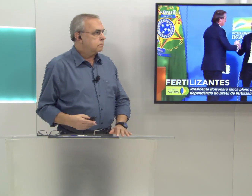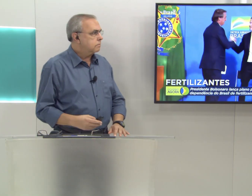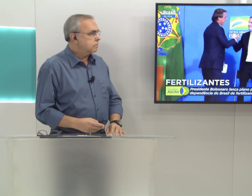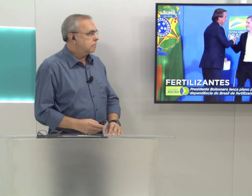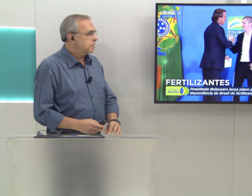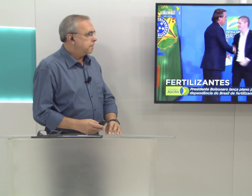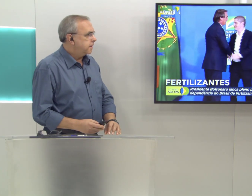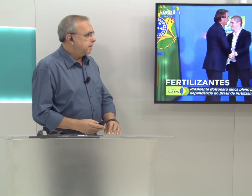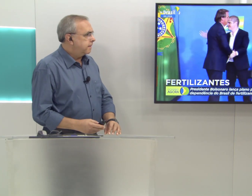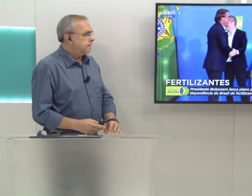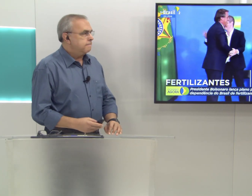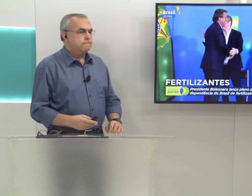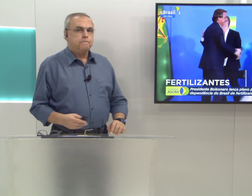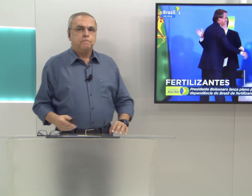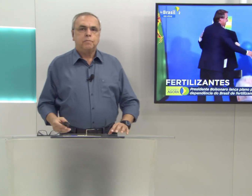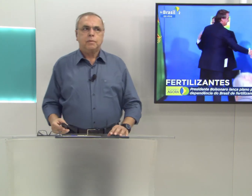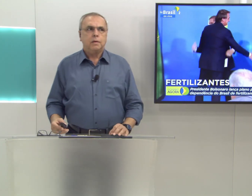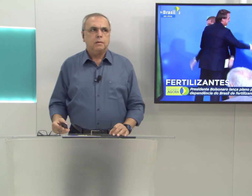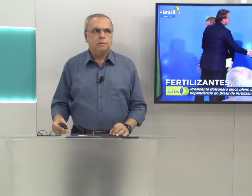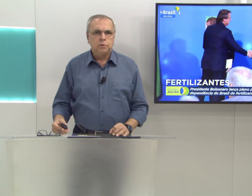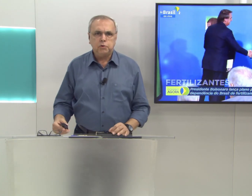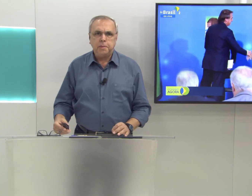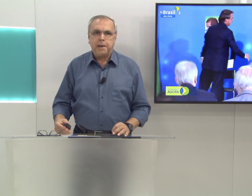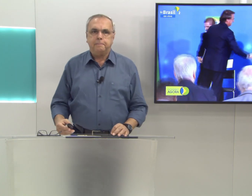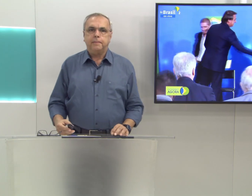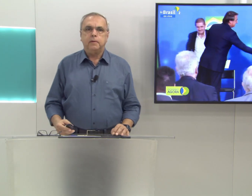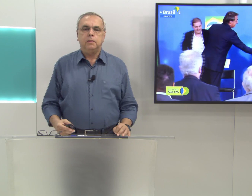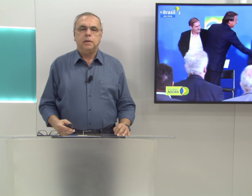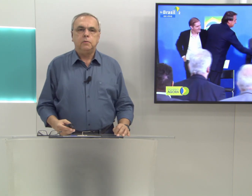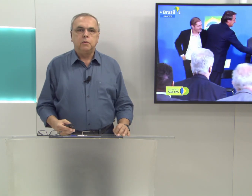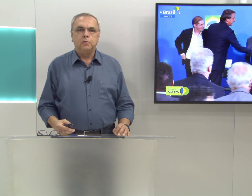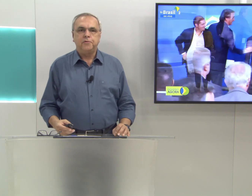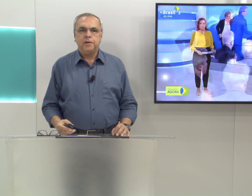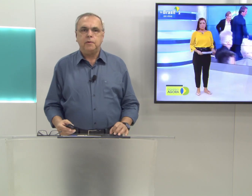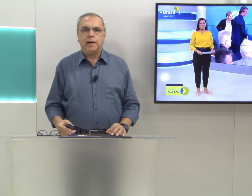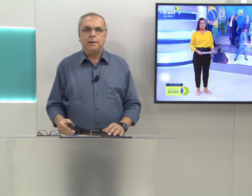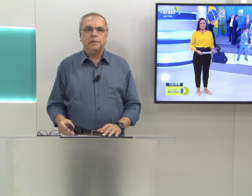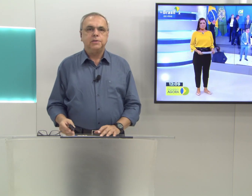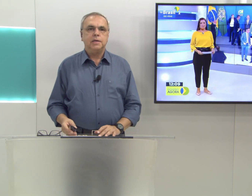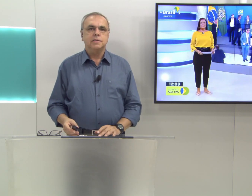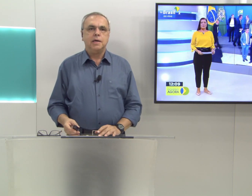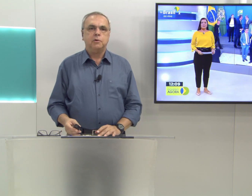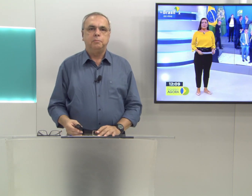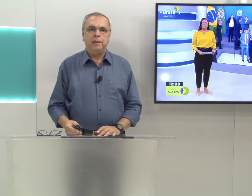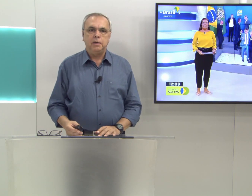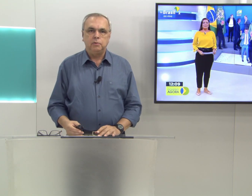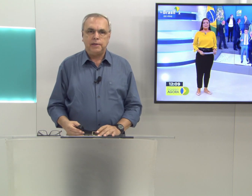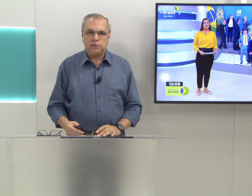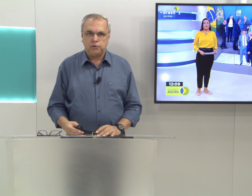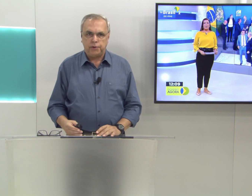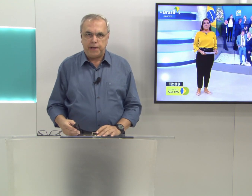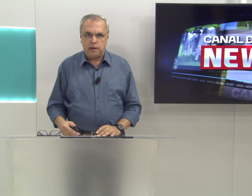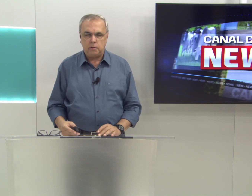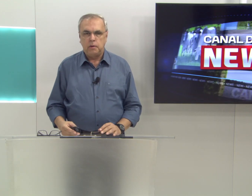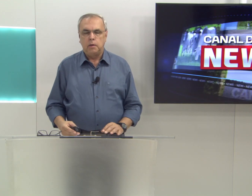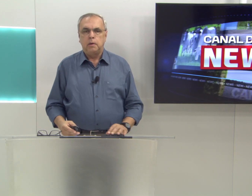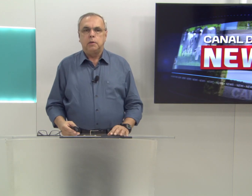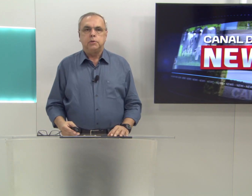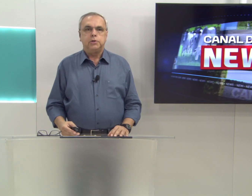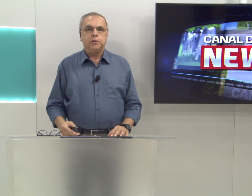Está encerrada esta cerimônia. Muito bem. O governo acaba de lançar o Plano